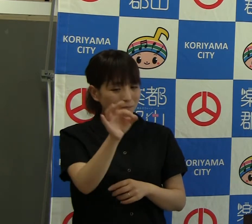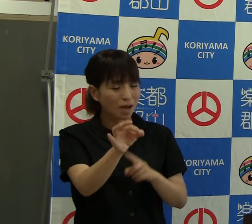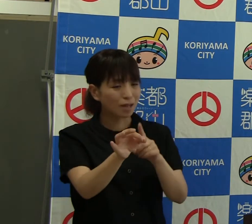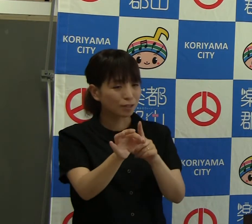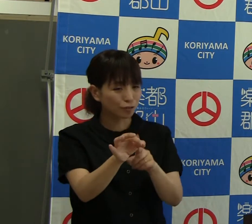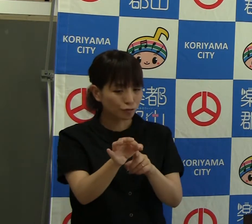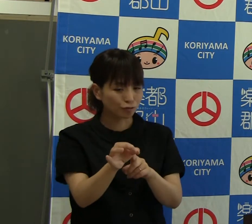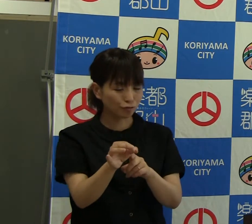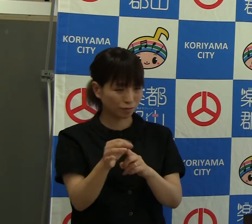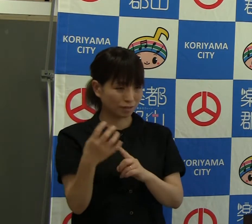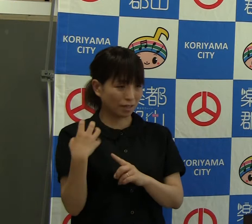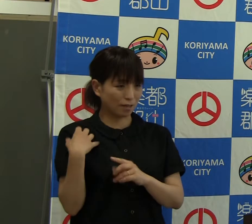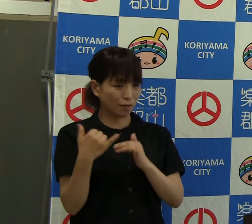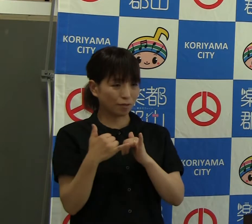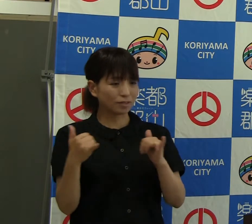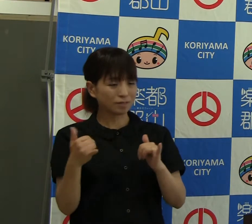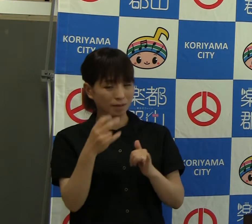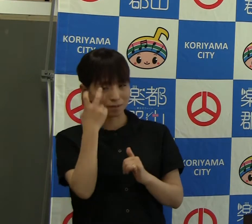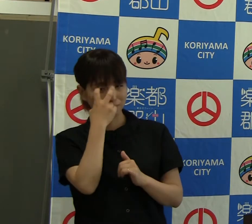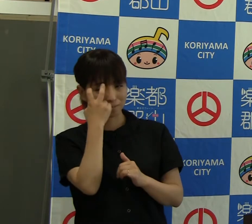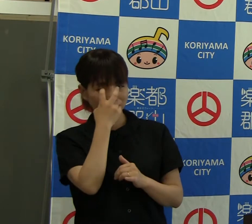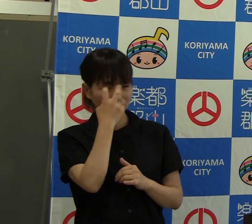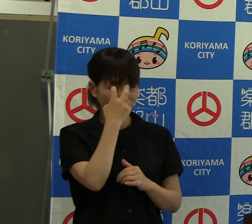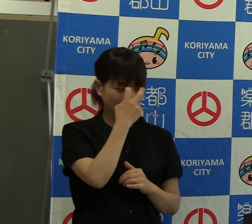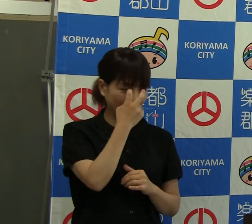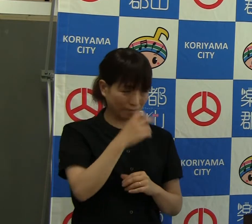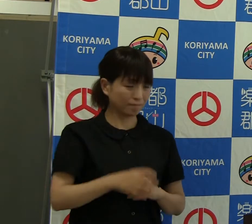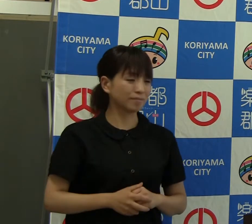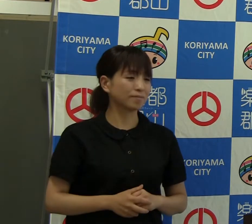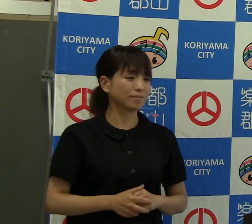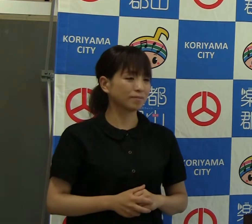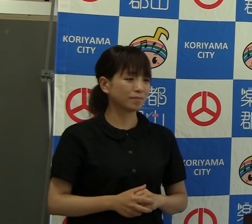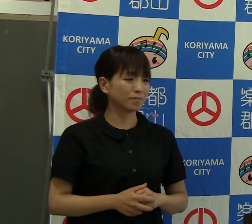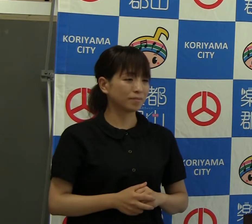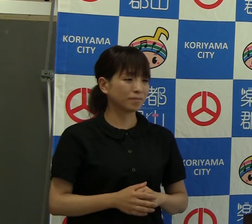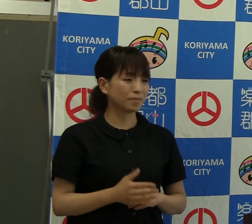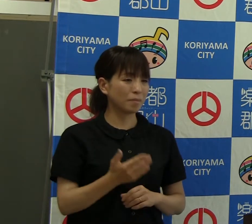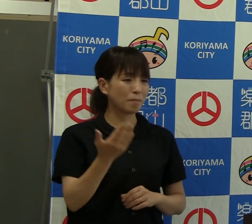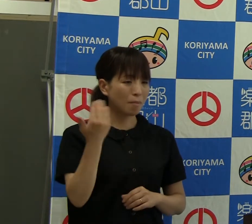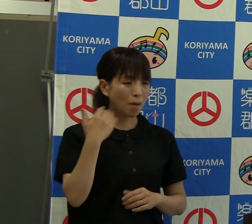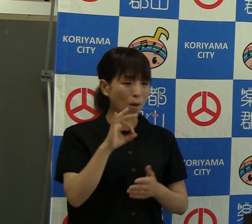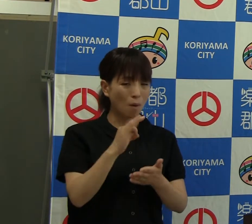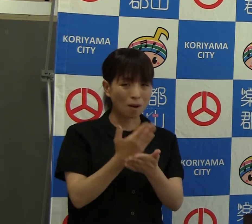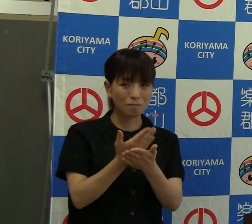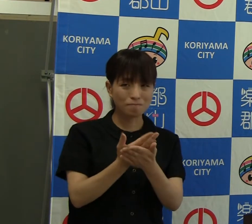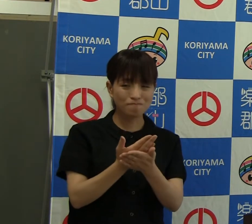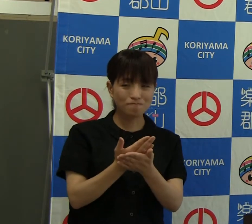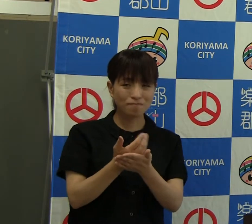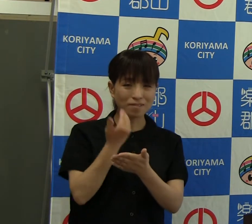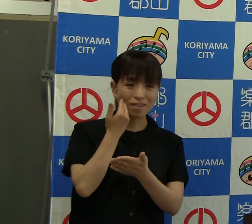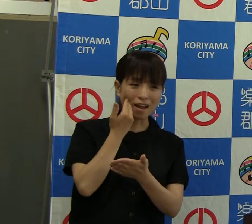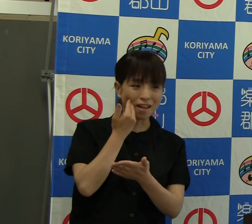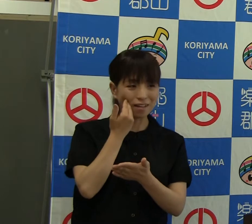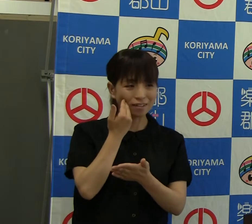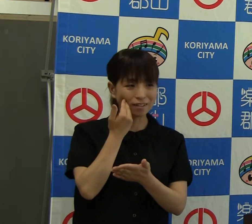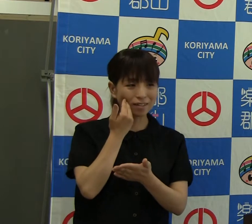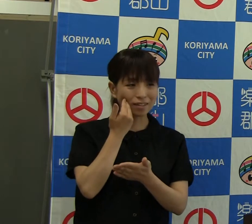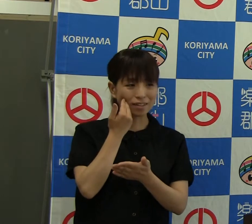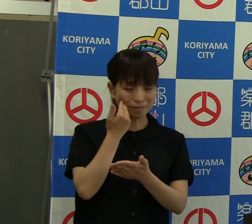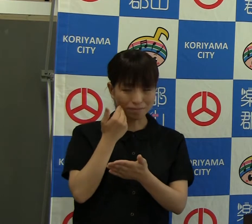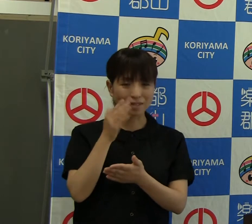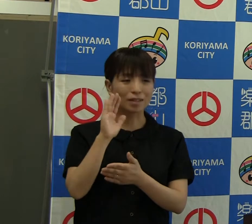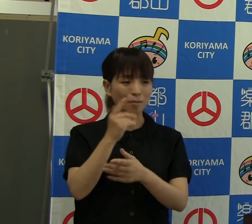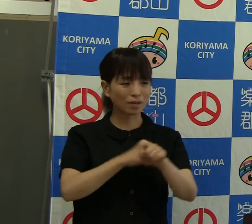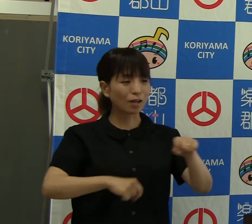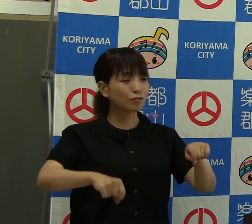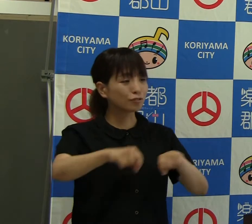その出資先を探していくという、今までは誰に出資してもらおうかといって出資受ける方がこう探したわけですが、今度は